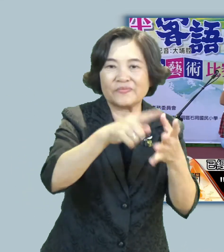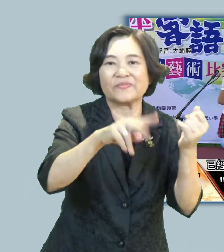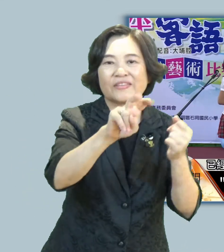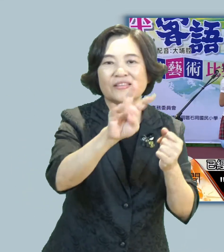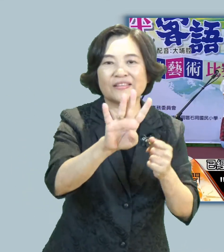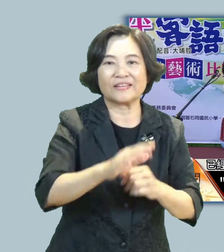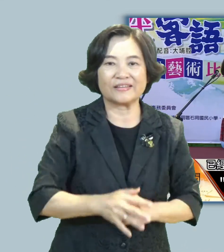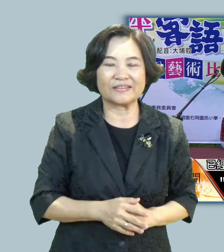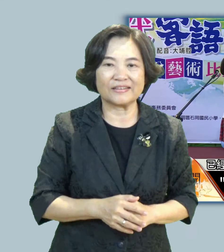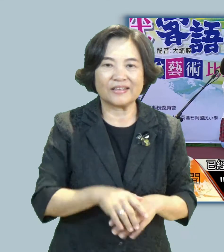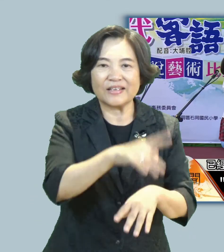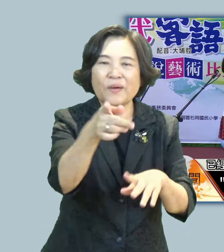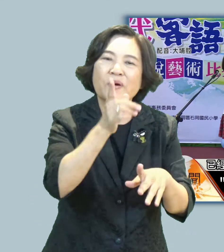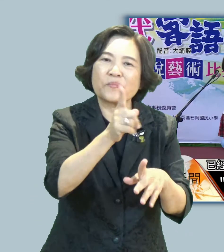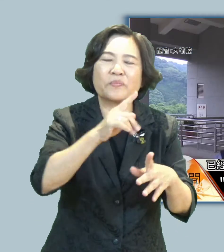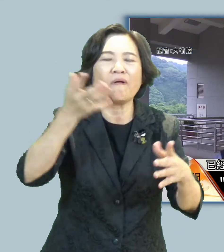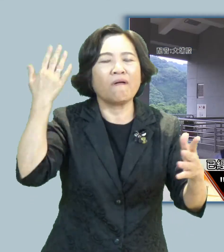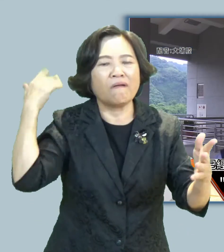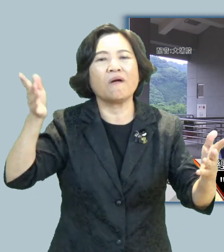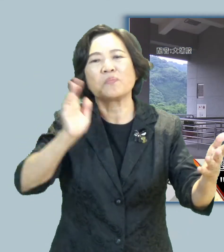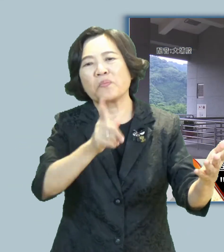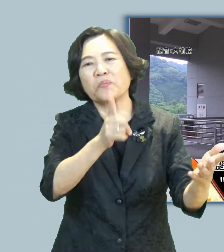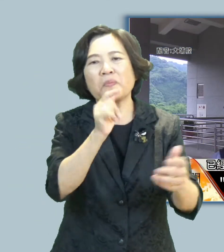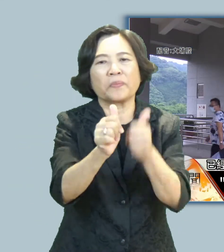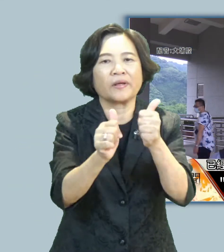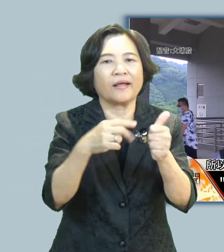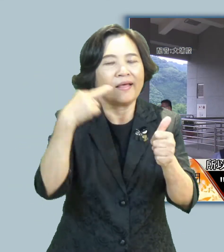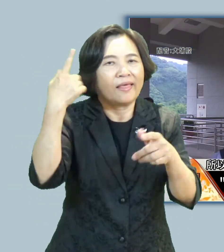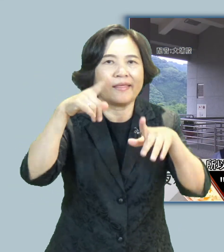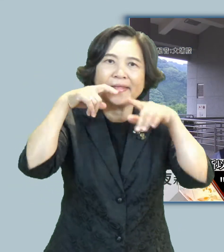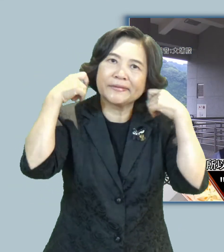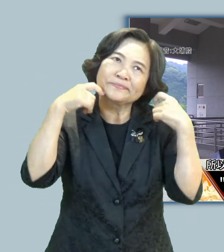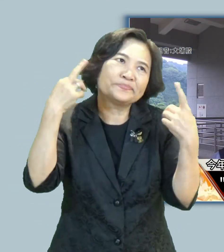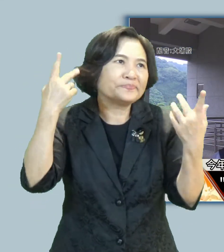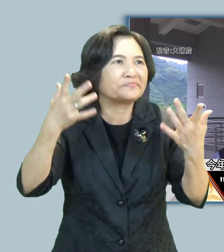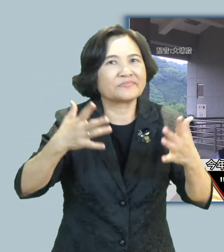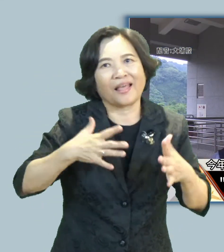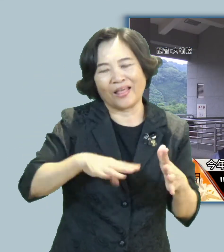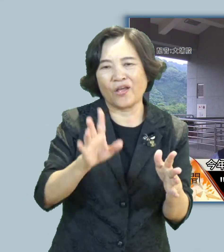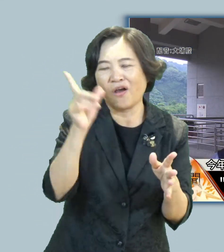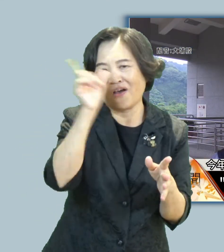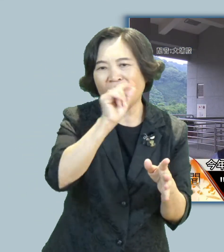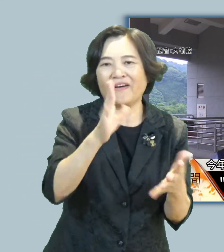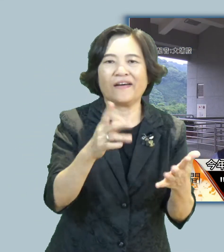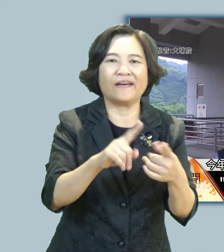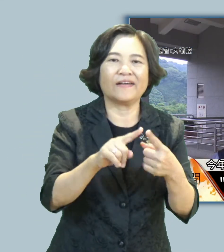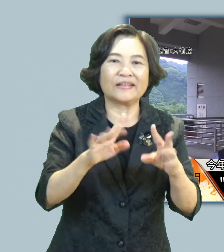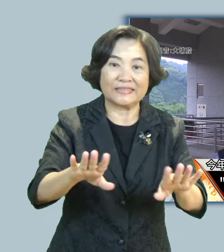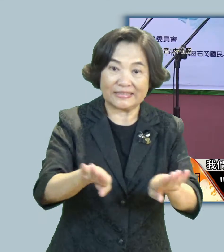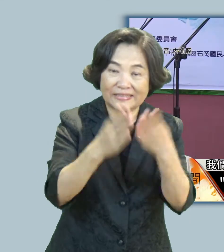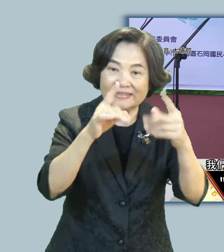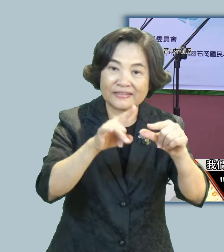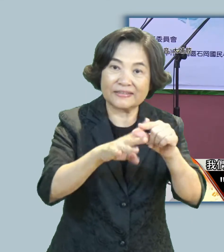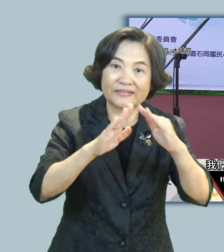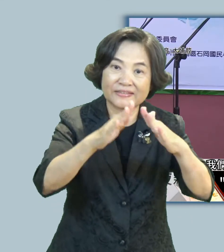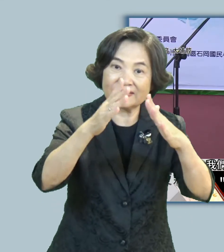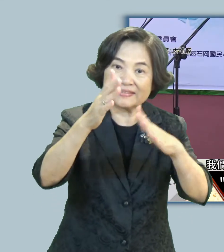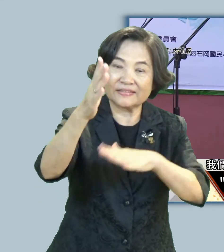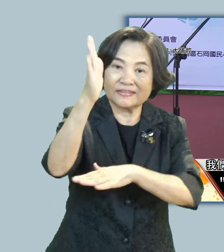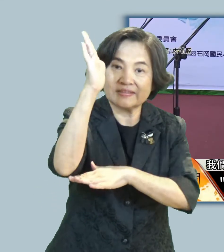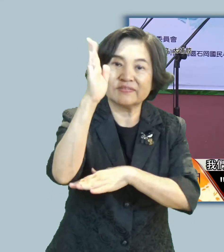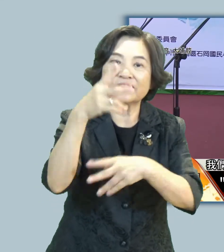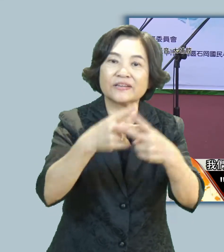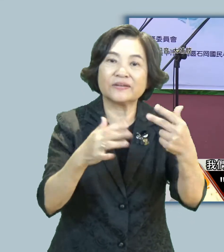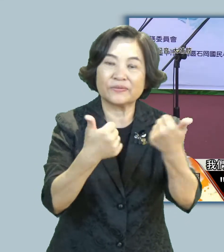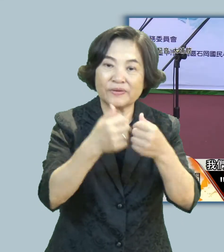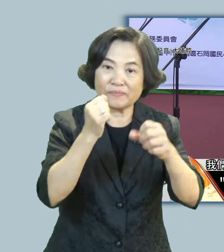到无物嘅新鲜感咧，所以今比今年开始，按台中市政府按客委会呢